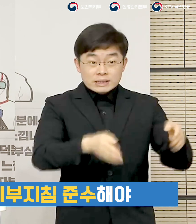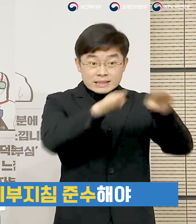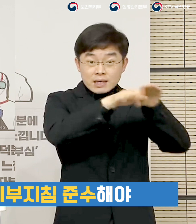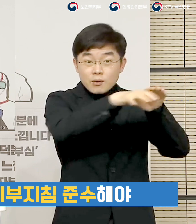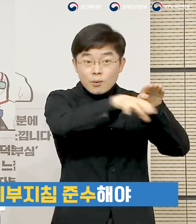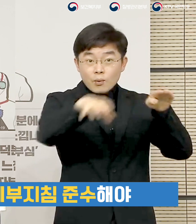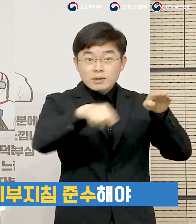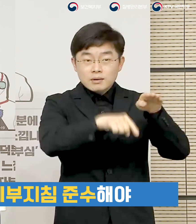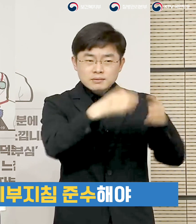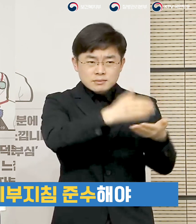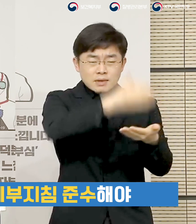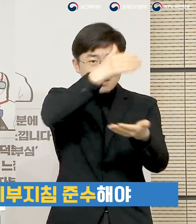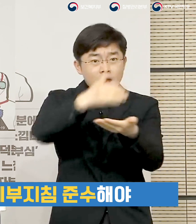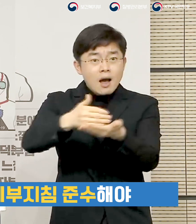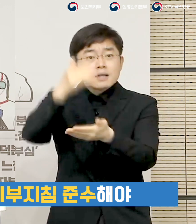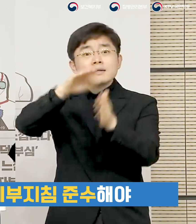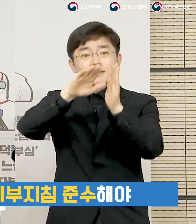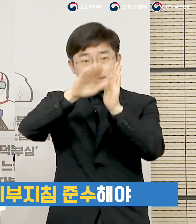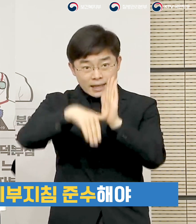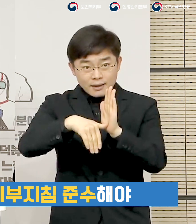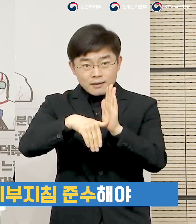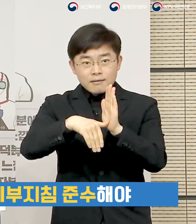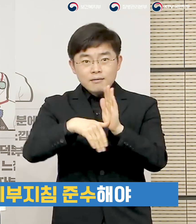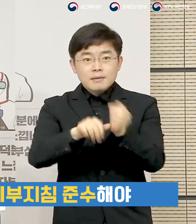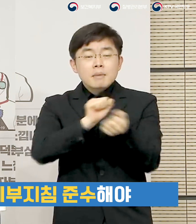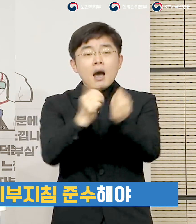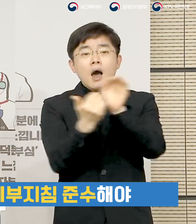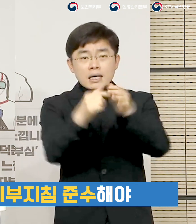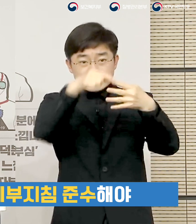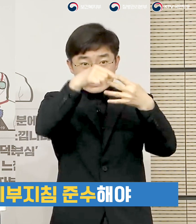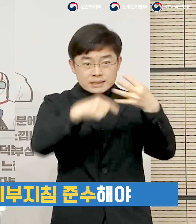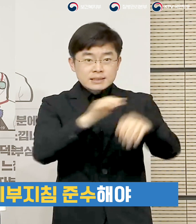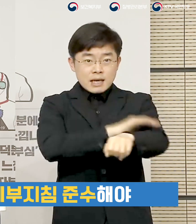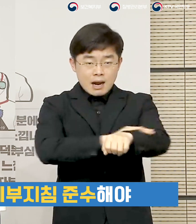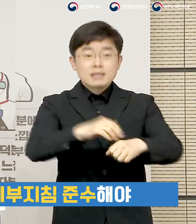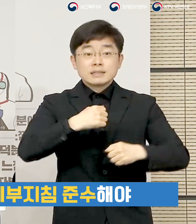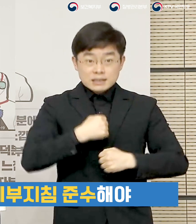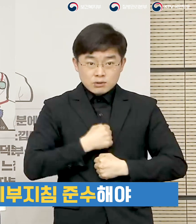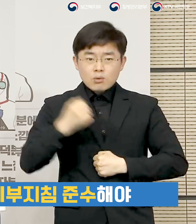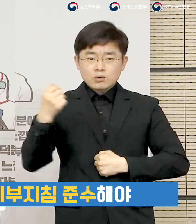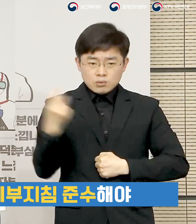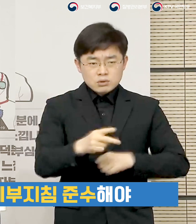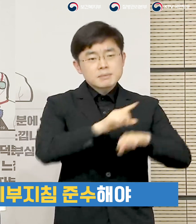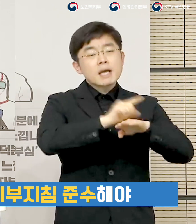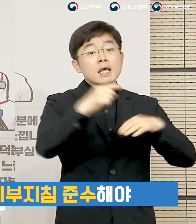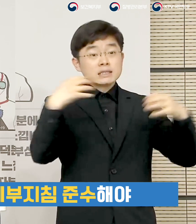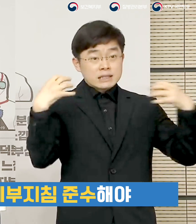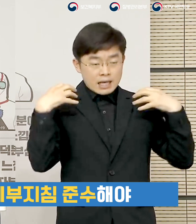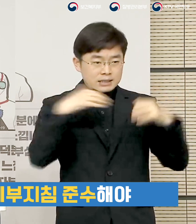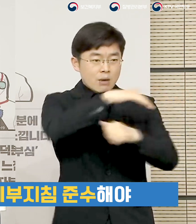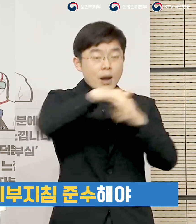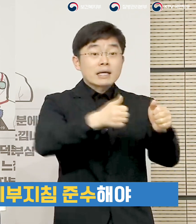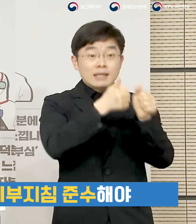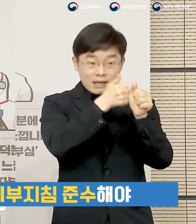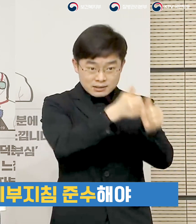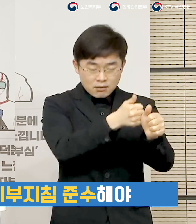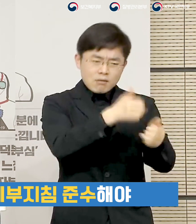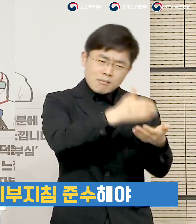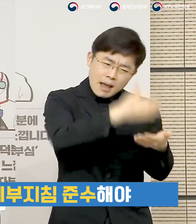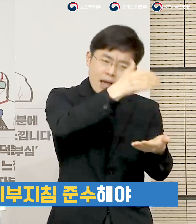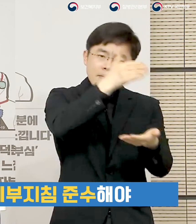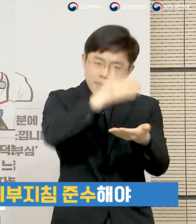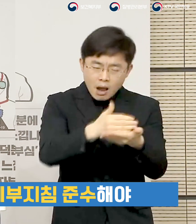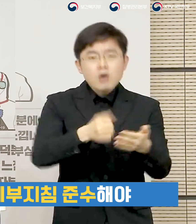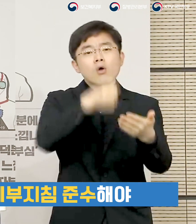공공실외체육시설 운영을 재개하는 경우 방역 세부 지침을 준수하고 지자체의 특성을 반영하여 탄력적으로 적용할 수 있게